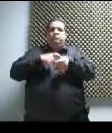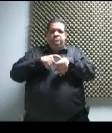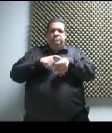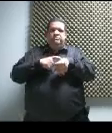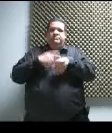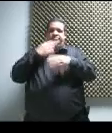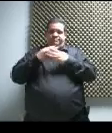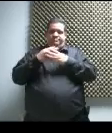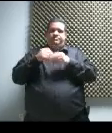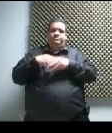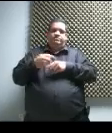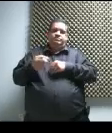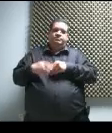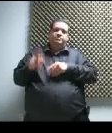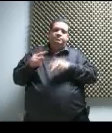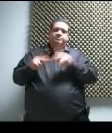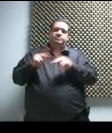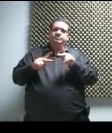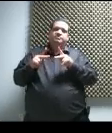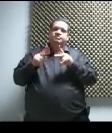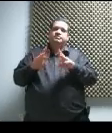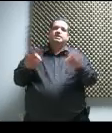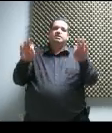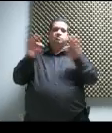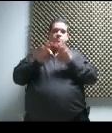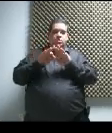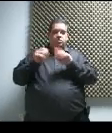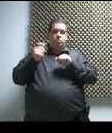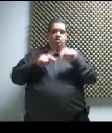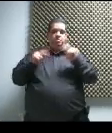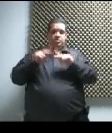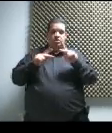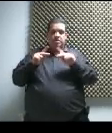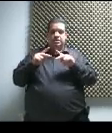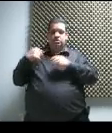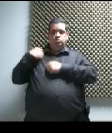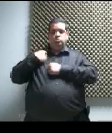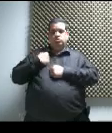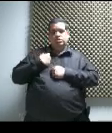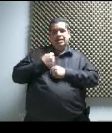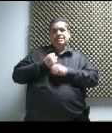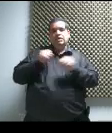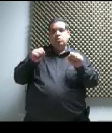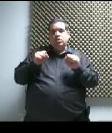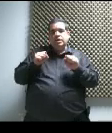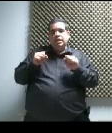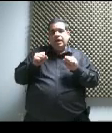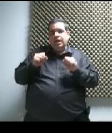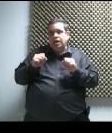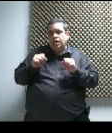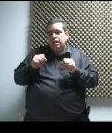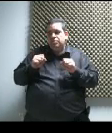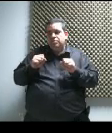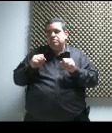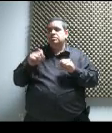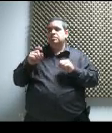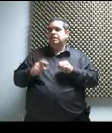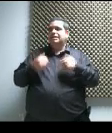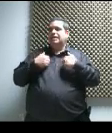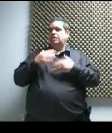viable que se haga un desalojo. Ahí es sumamente importante todo el mundo tener su mochila de seguridad. Y la mochila de seguridad debe tener todas las cosas